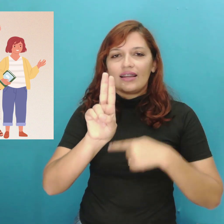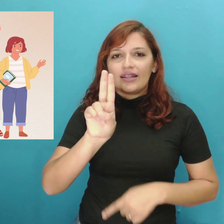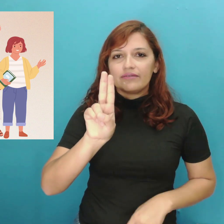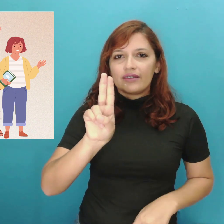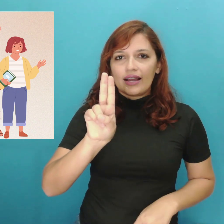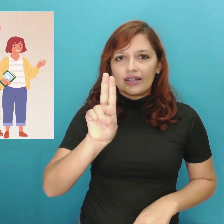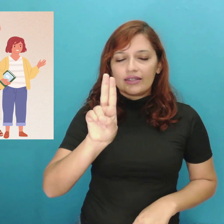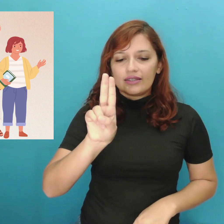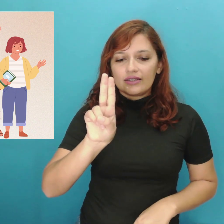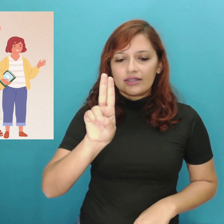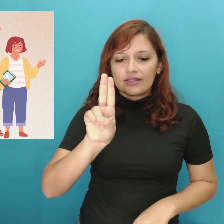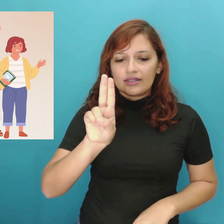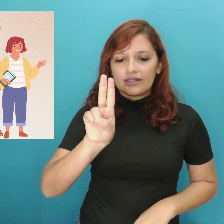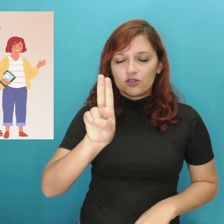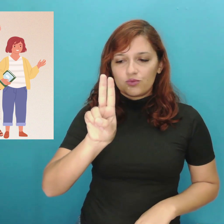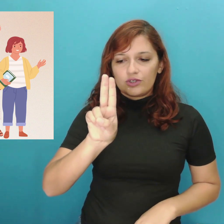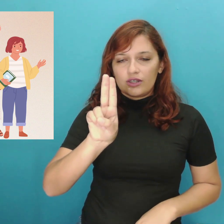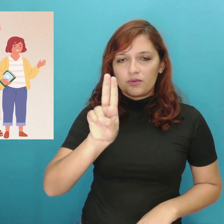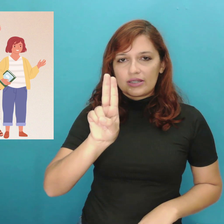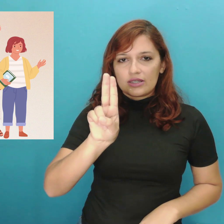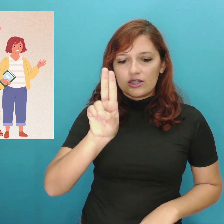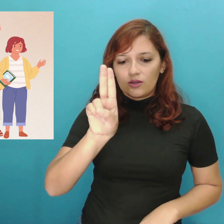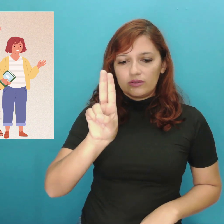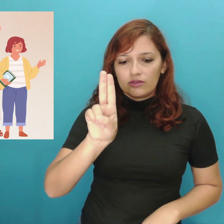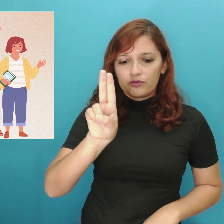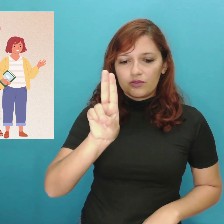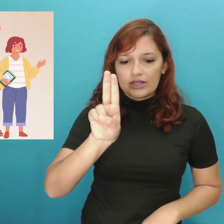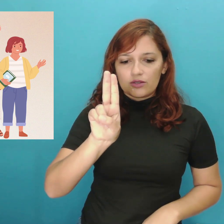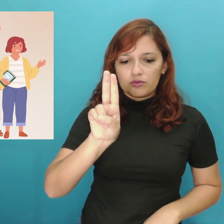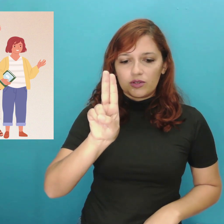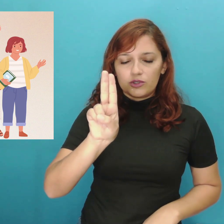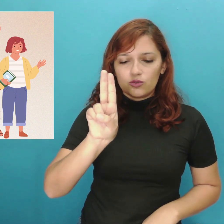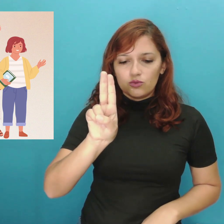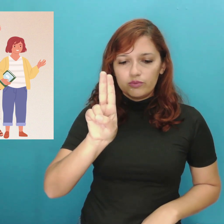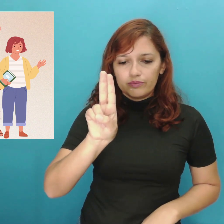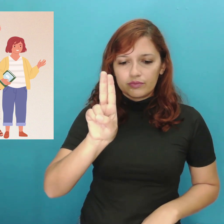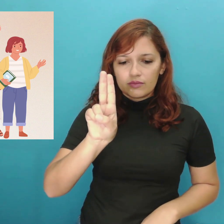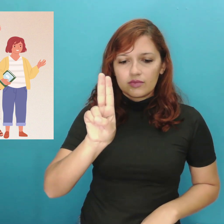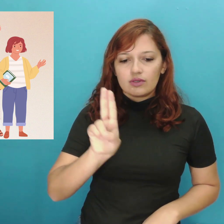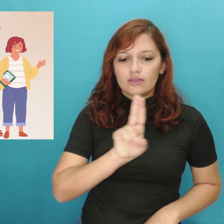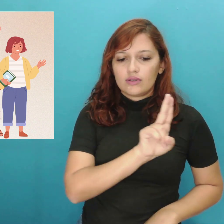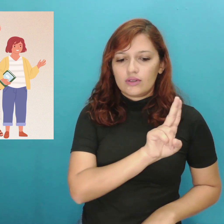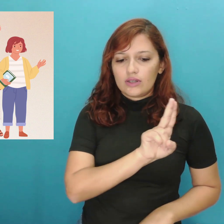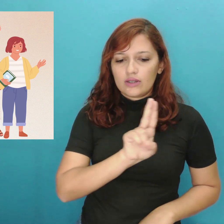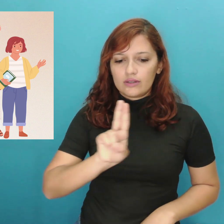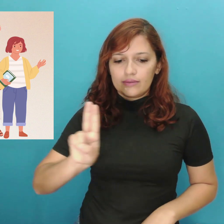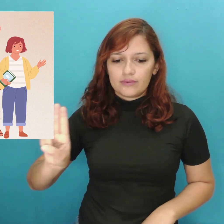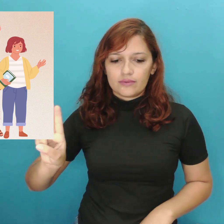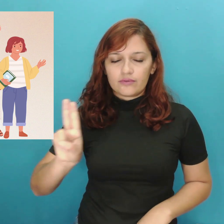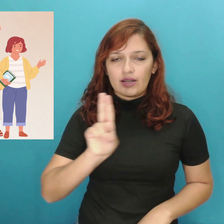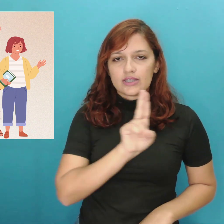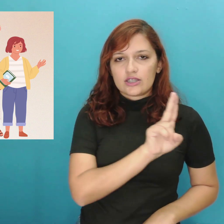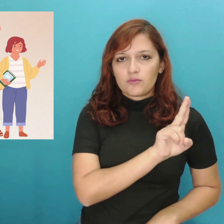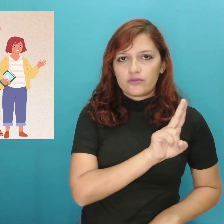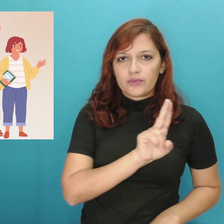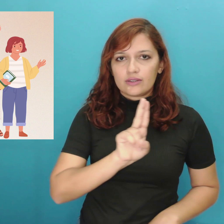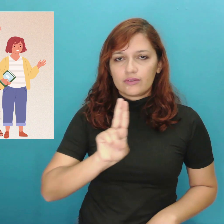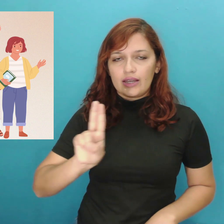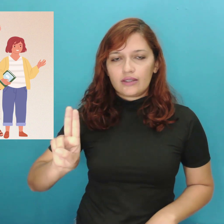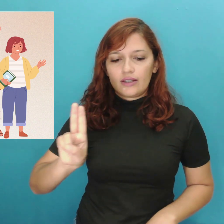ele vai juntinho assim, ó, configuração de mão em U, e faz esse movimento retilíneo